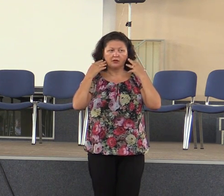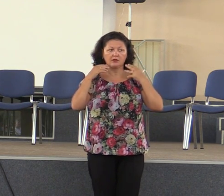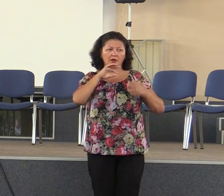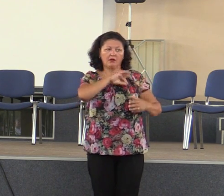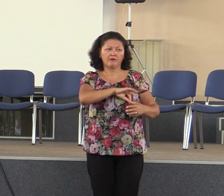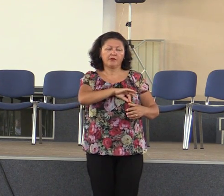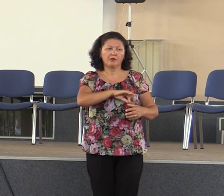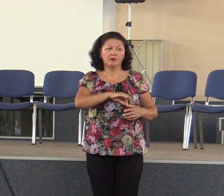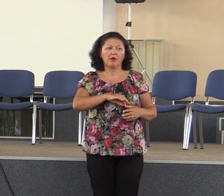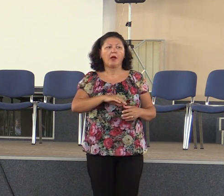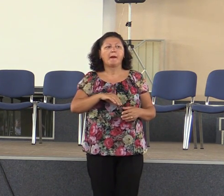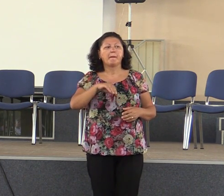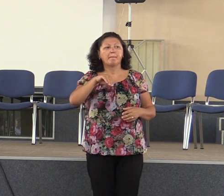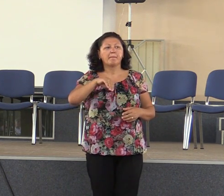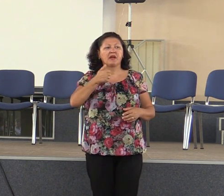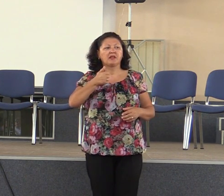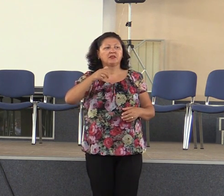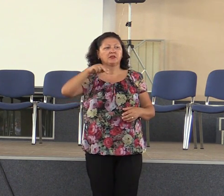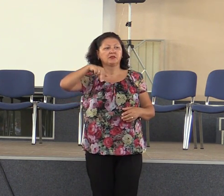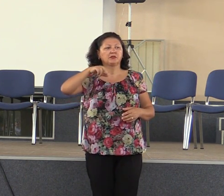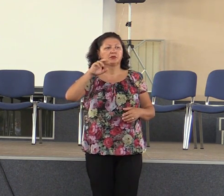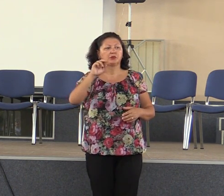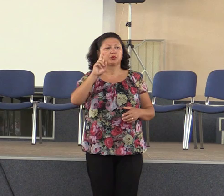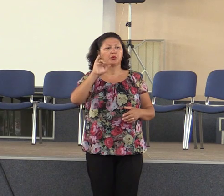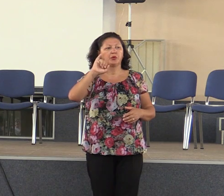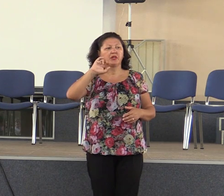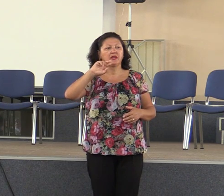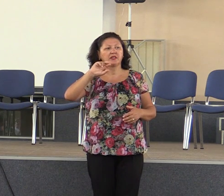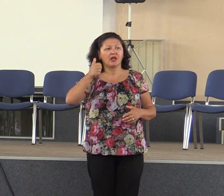mântuirea, de la Duhul Sfânt iubirea. Astea sunt ultimele versuri.